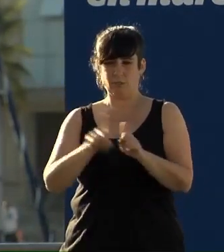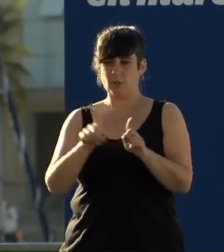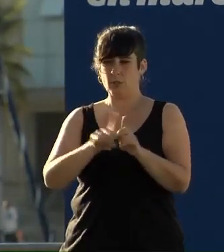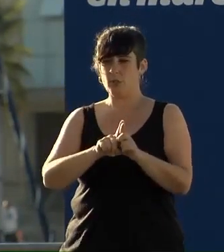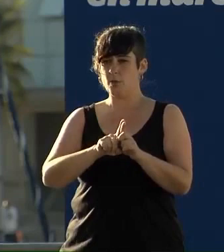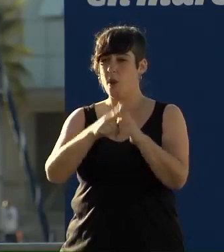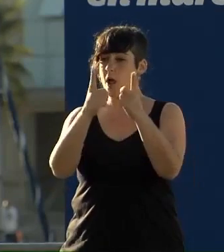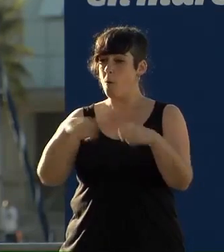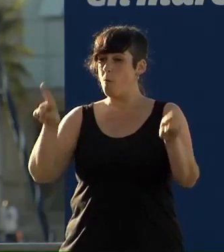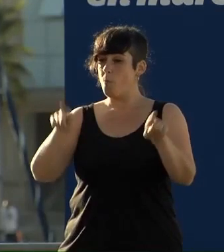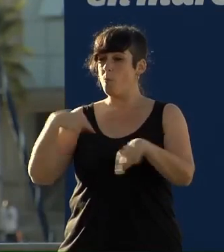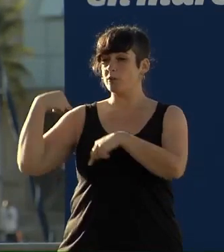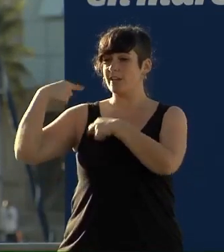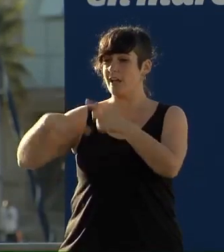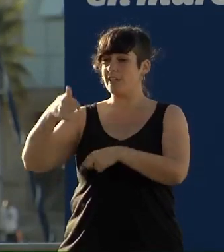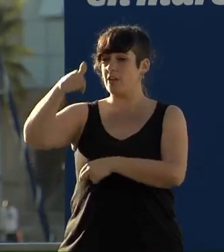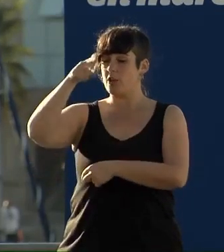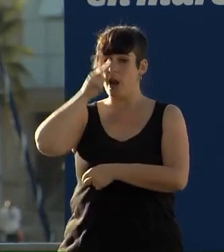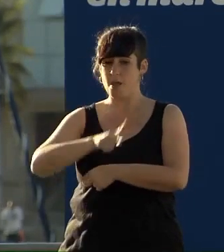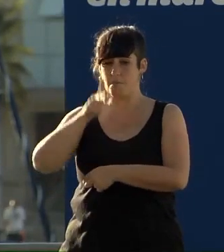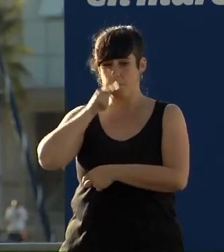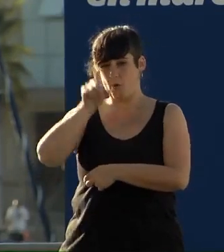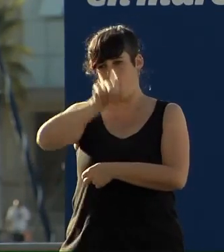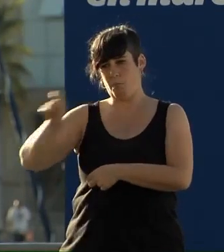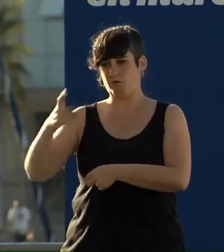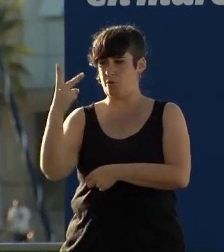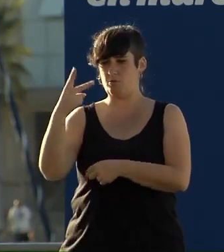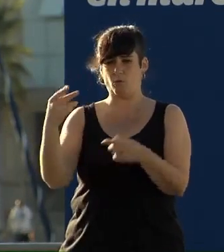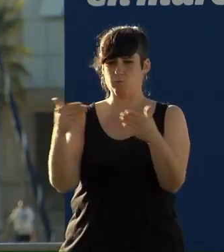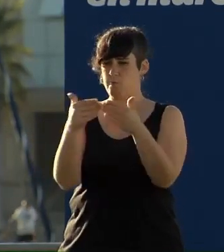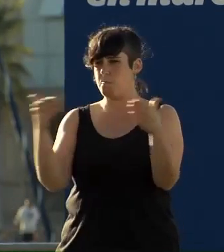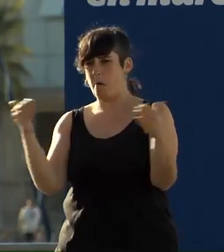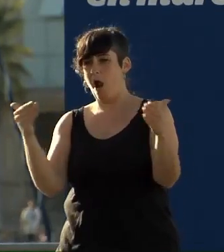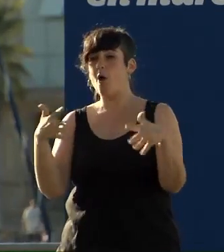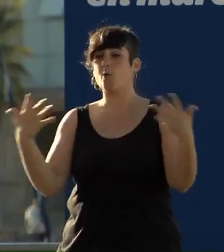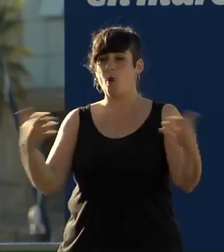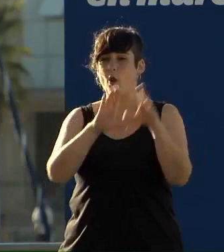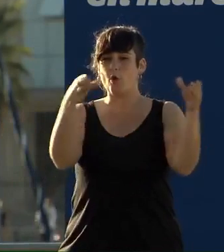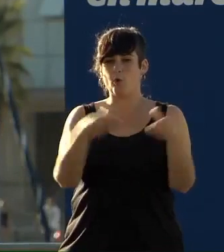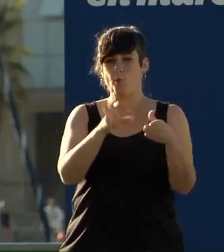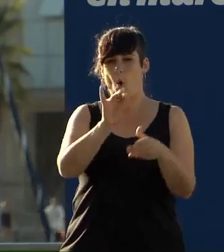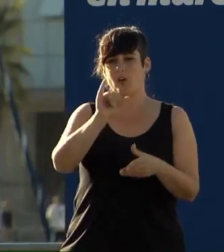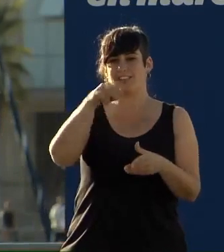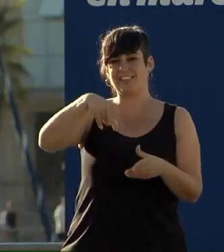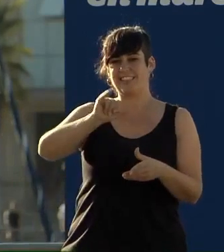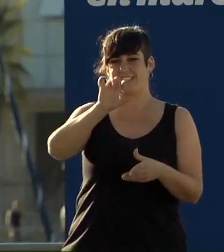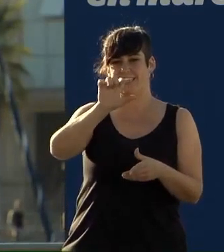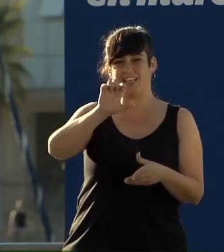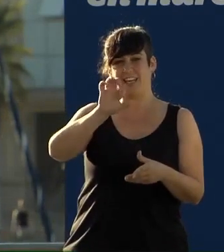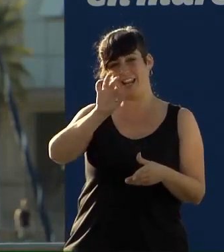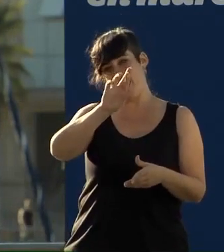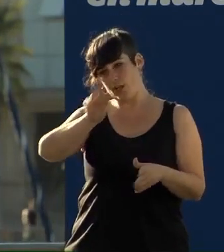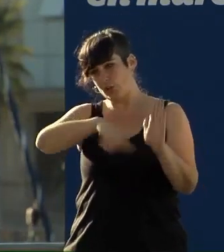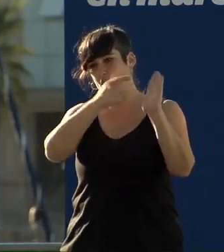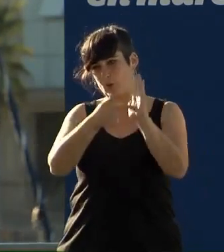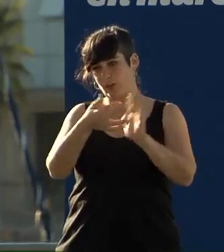ruptura coa música tradicional en Vigo, que eran Siniestro Total e os Resentidos. Lembrades vos de Siniestro Total